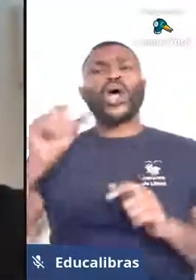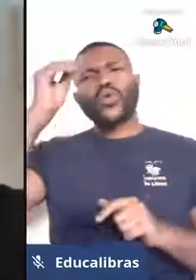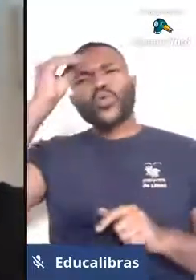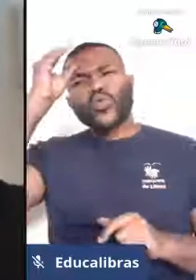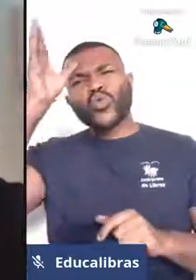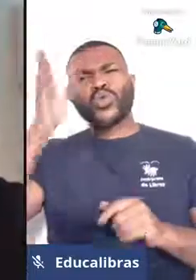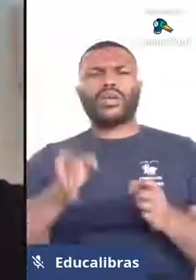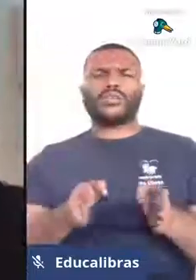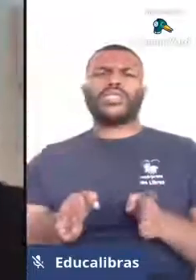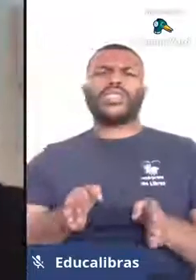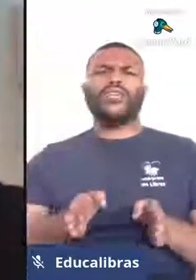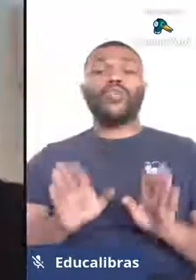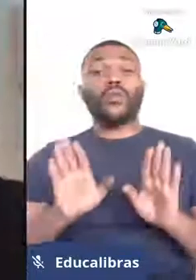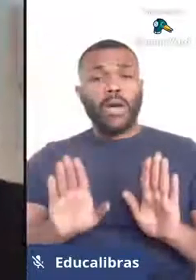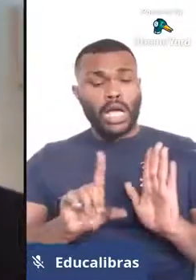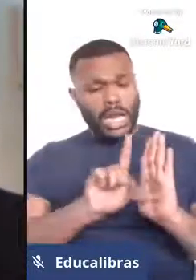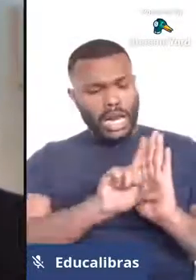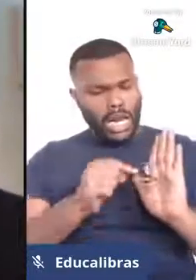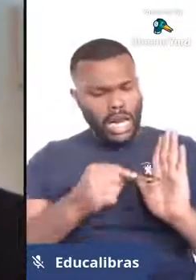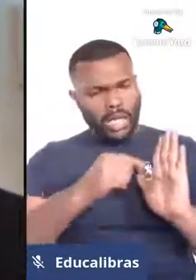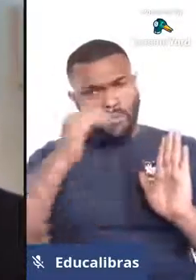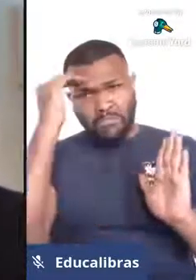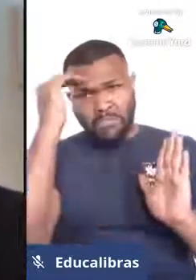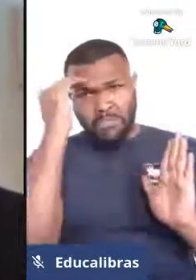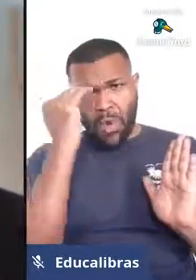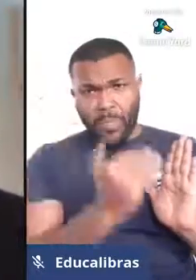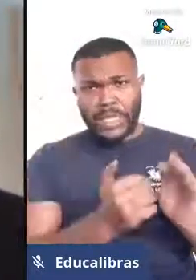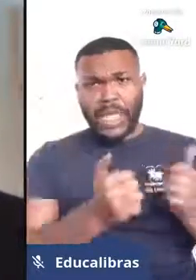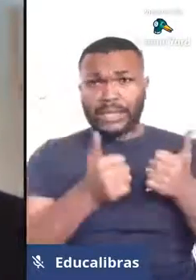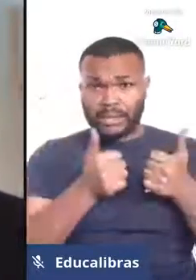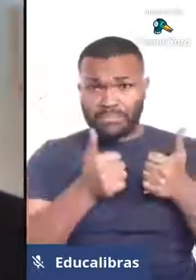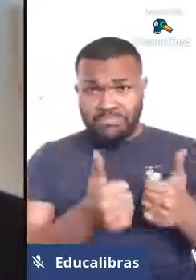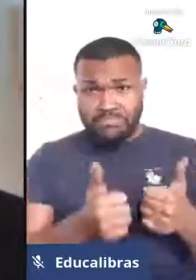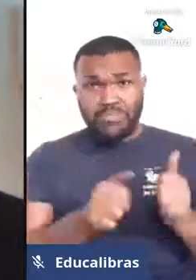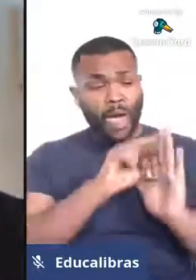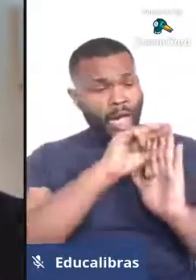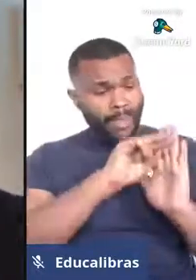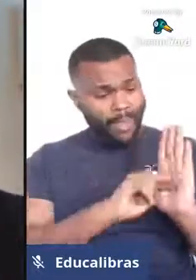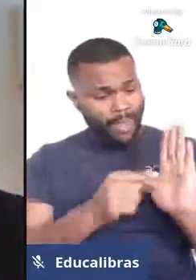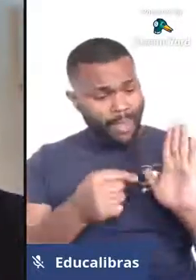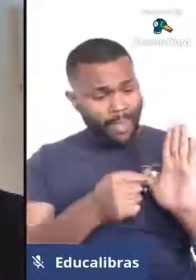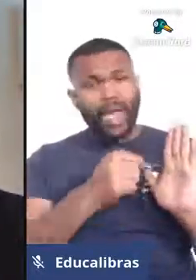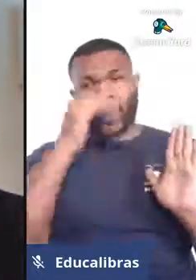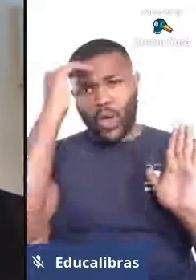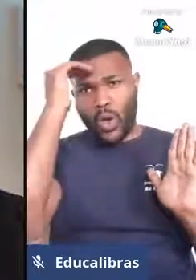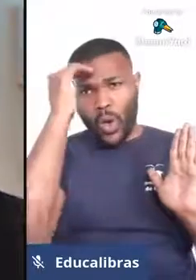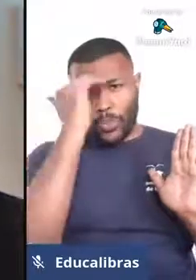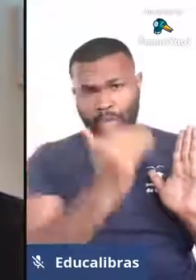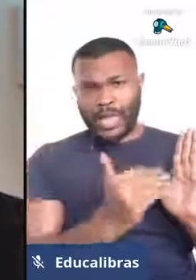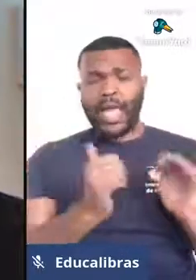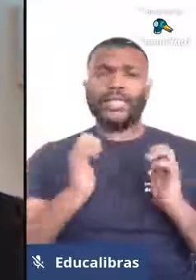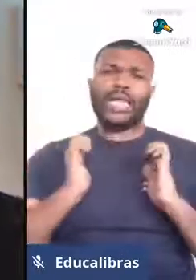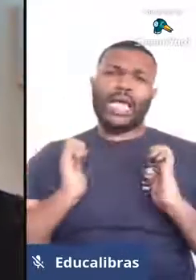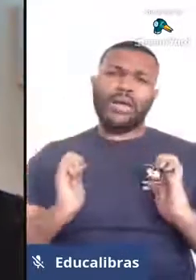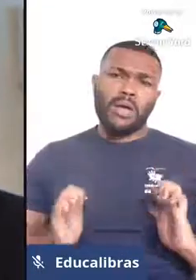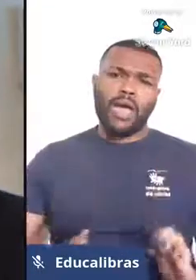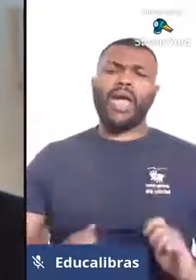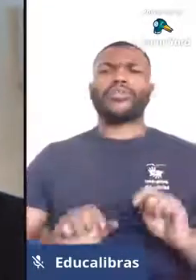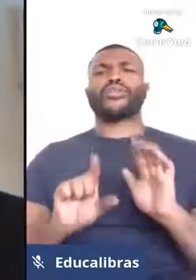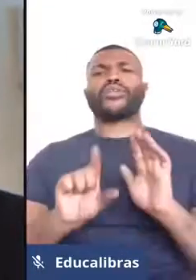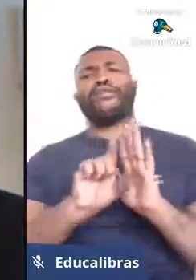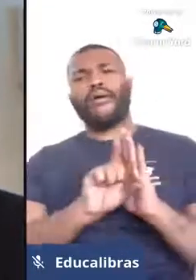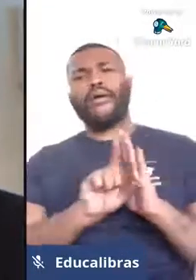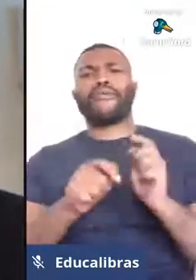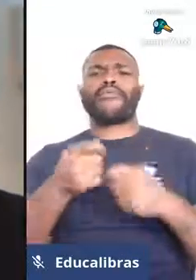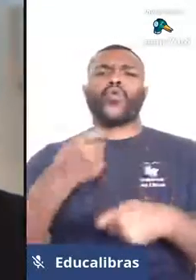importante quanto seguir a lei, seguir essas diretrizes morais, econômicas ou legais, é